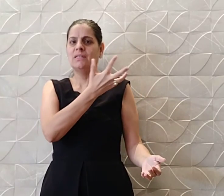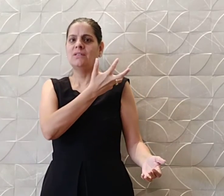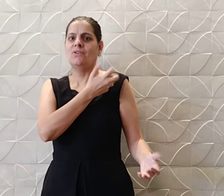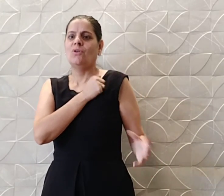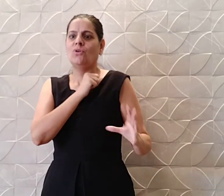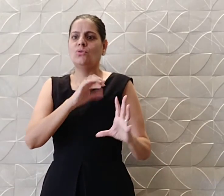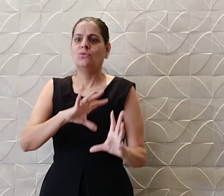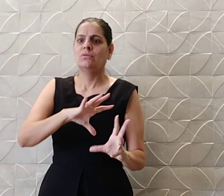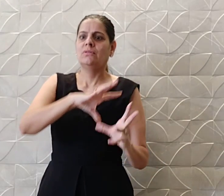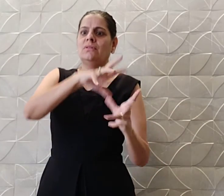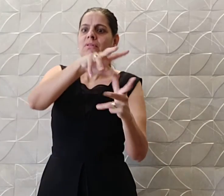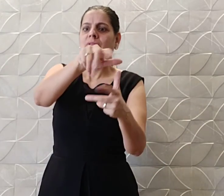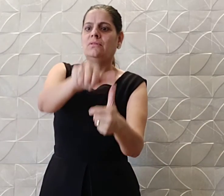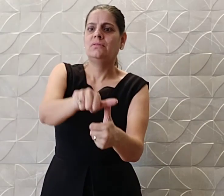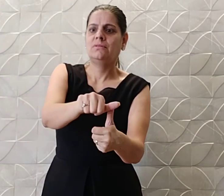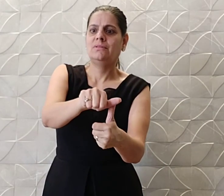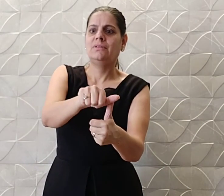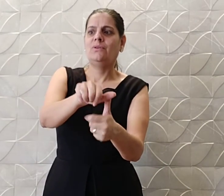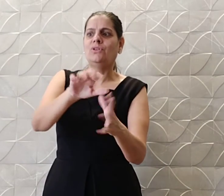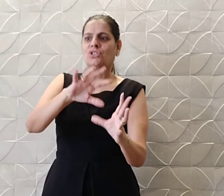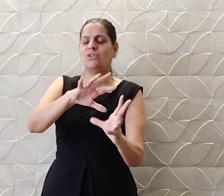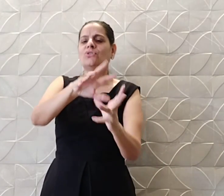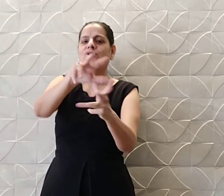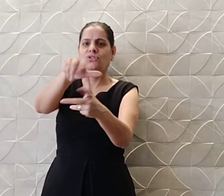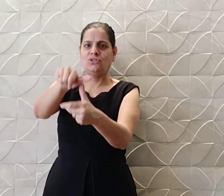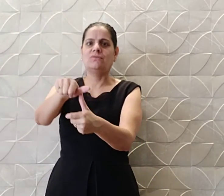aos judeus. Foi por meio da transgressão dos judeus